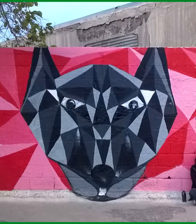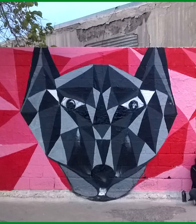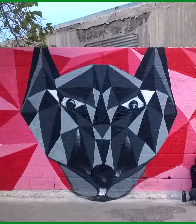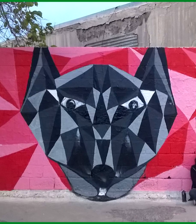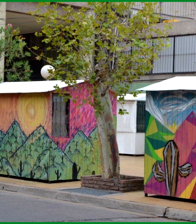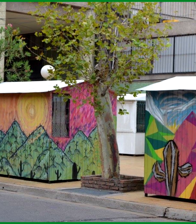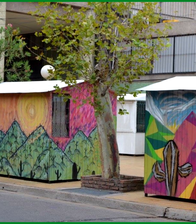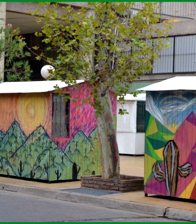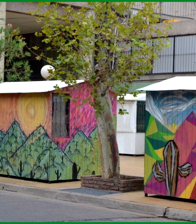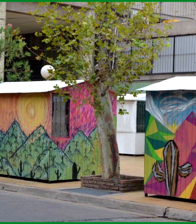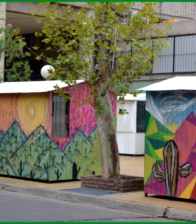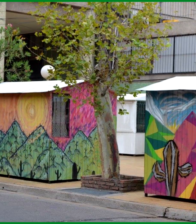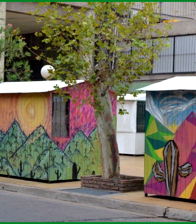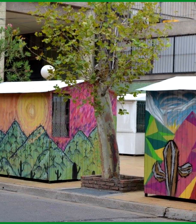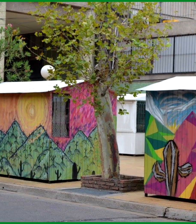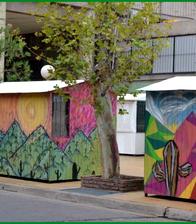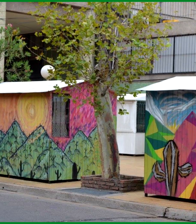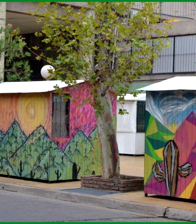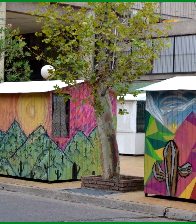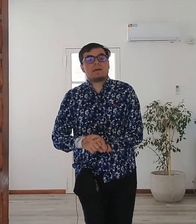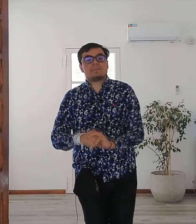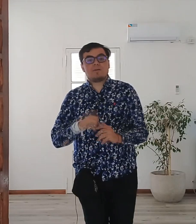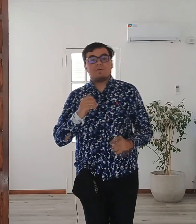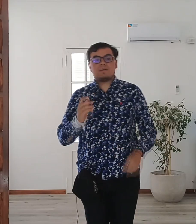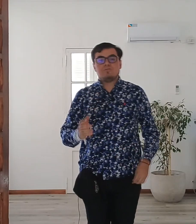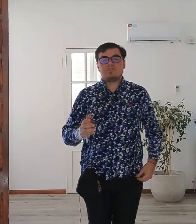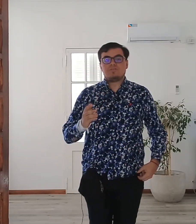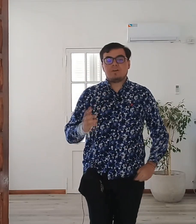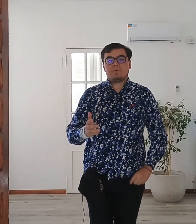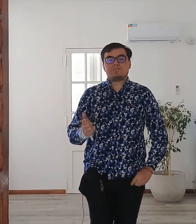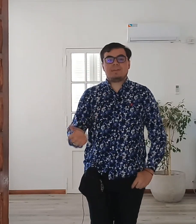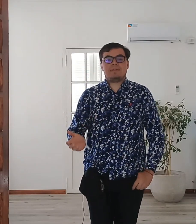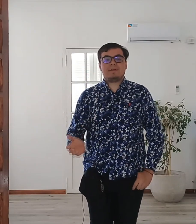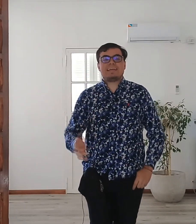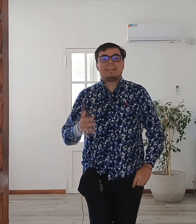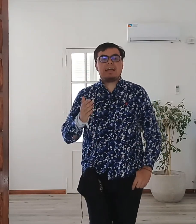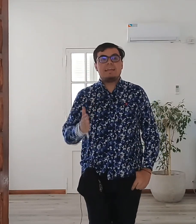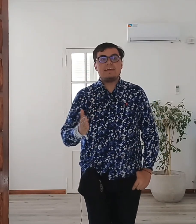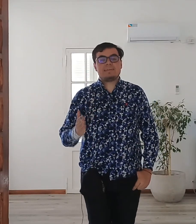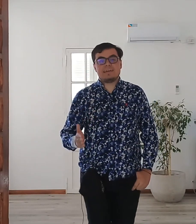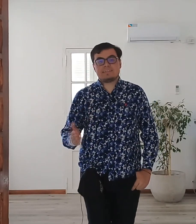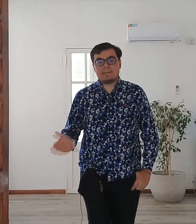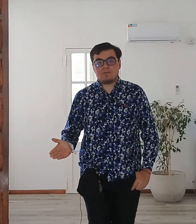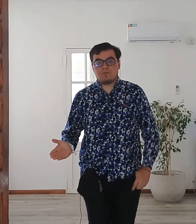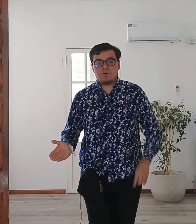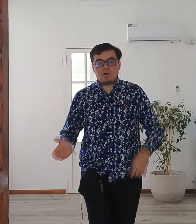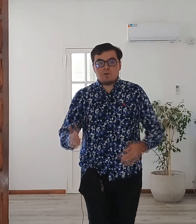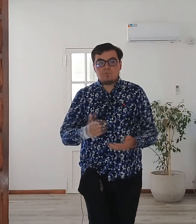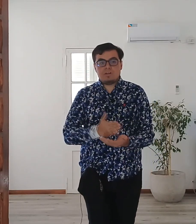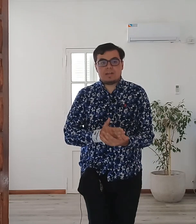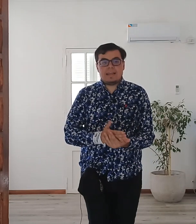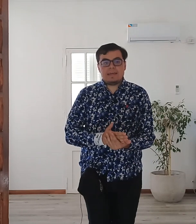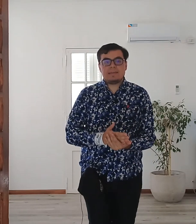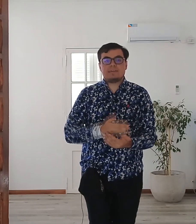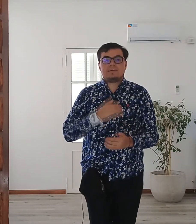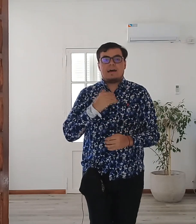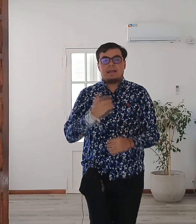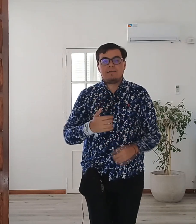que habita esa pared que uno interviene. Casi como una traducción de estos espacios en debate, las leyes se hacen eco. Nuestras leyes, a la vez